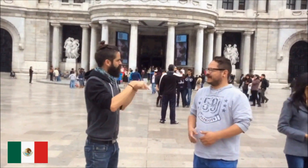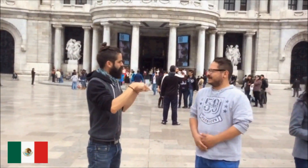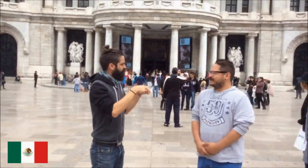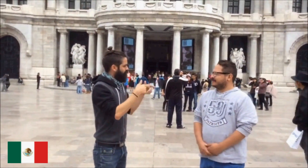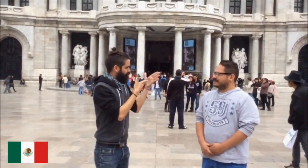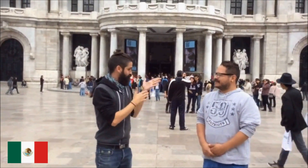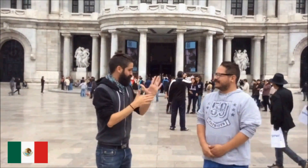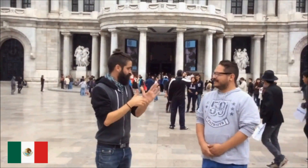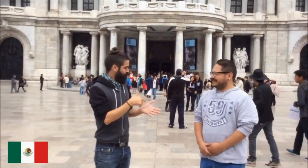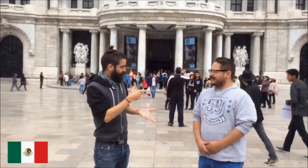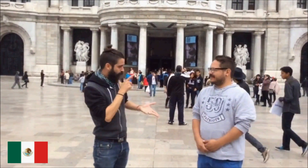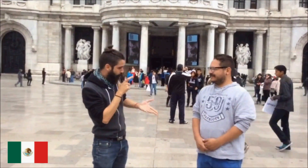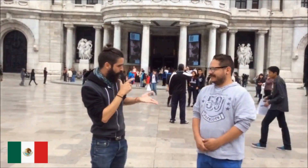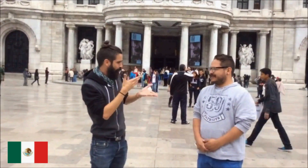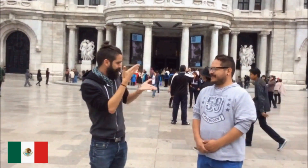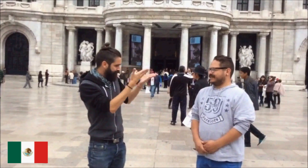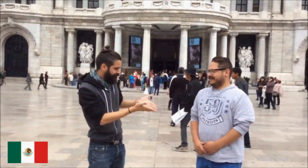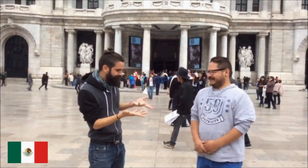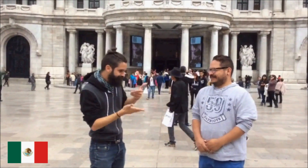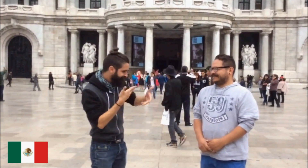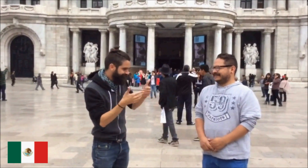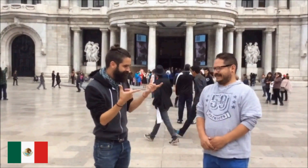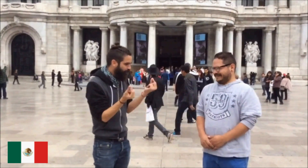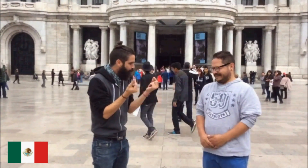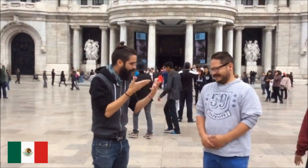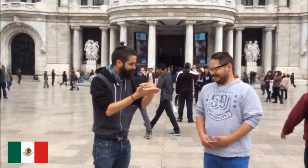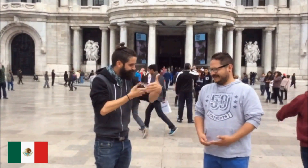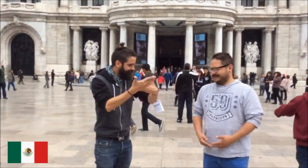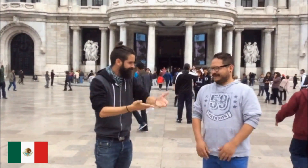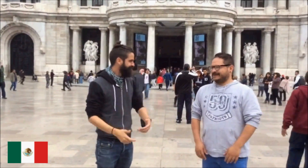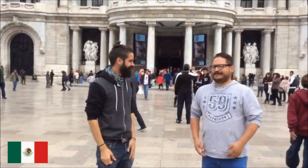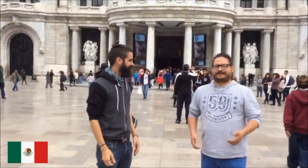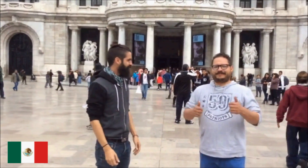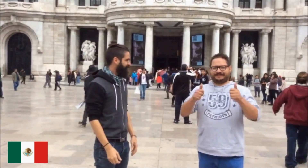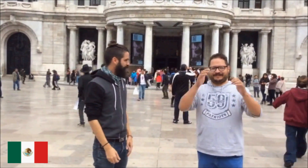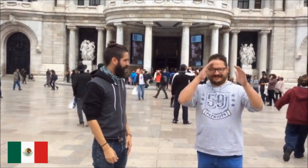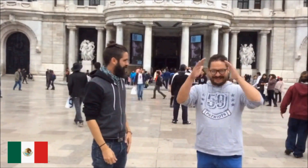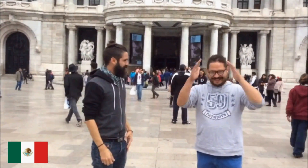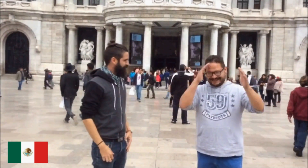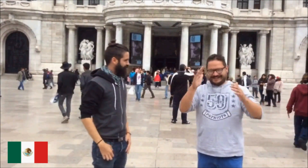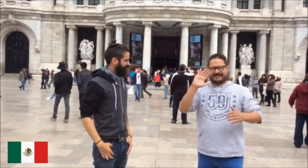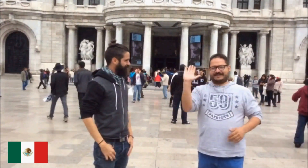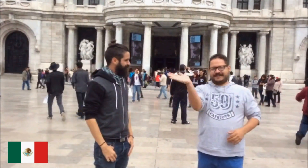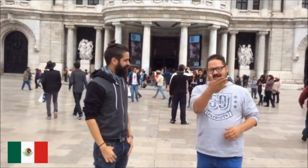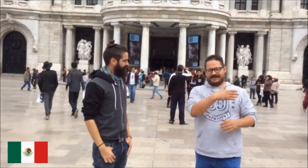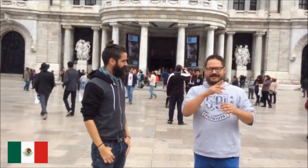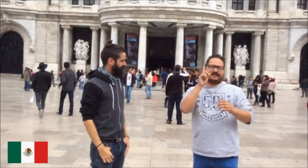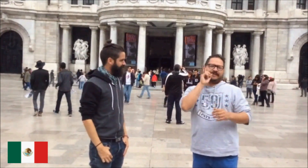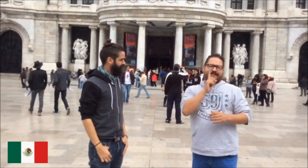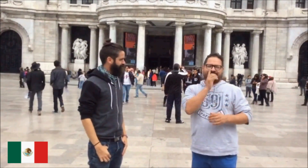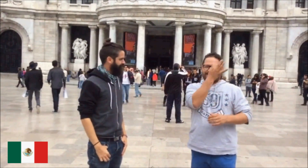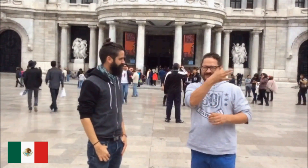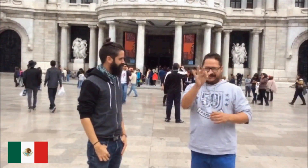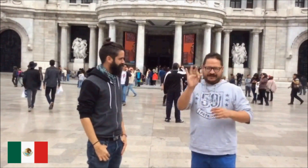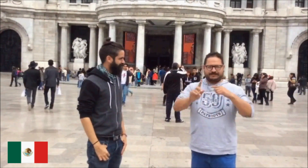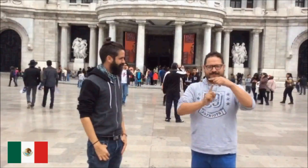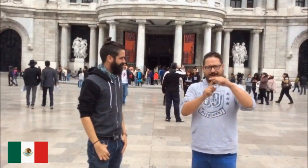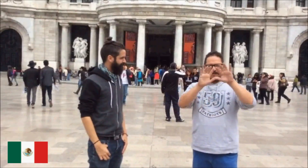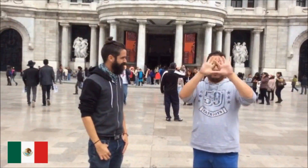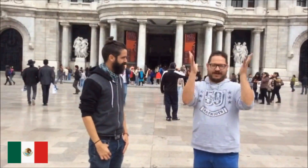Mexico. Voilà, donc je voudrais que tu te présentes et que tu expliques un peu qui tu es. Donc salut à tout le